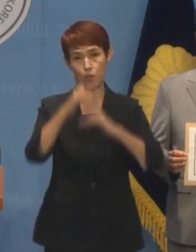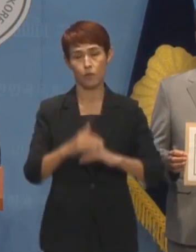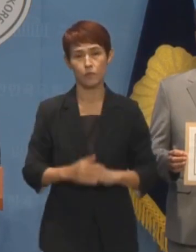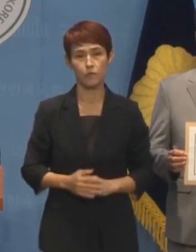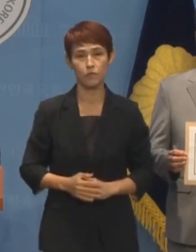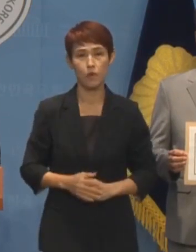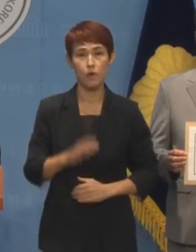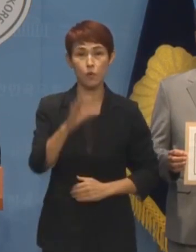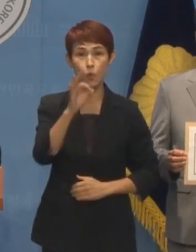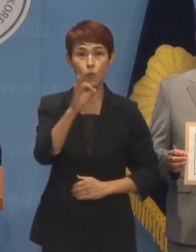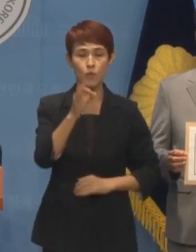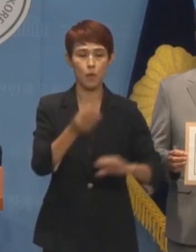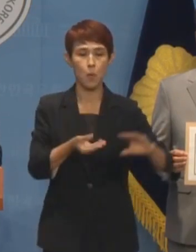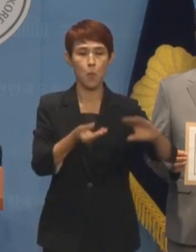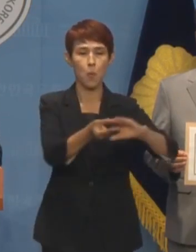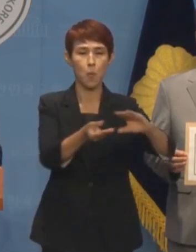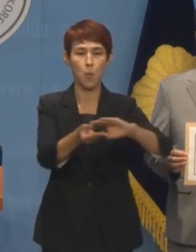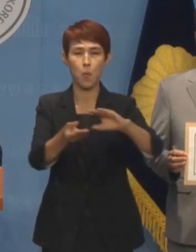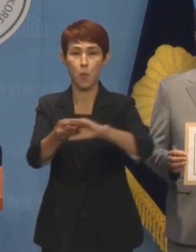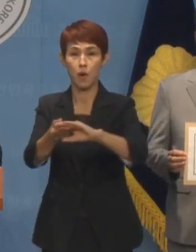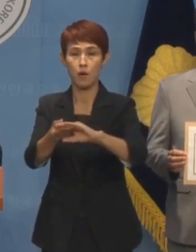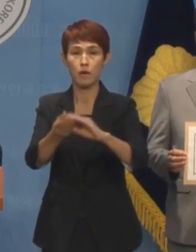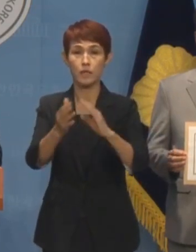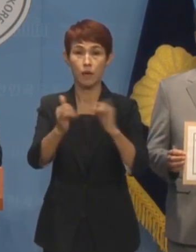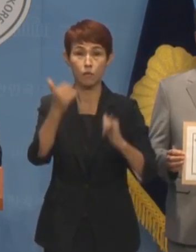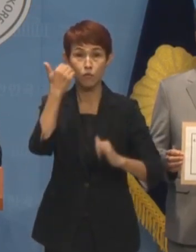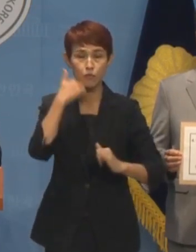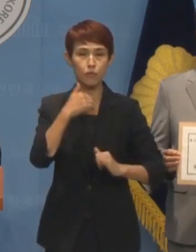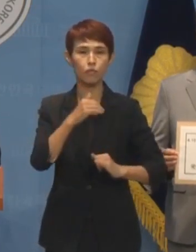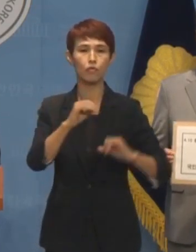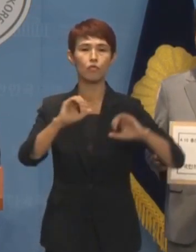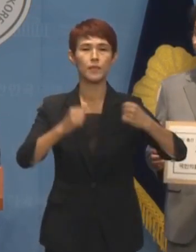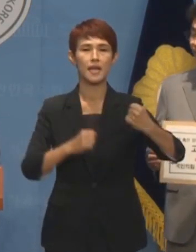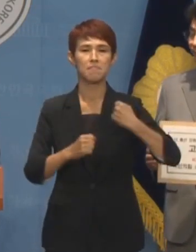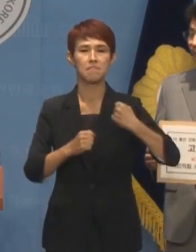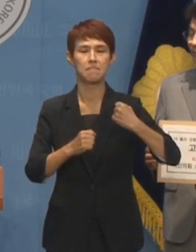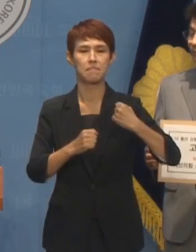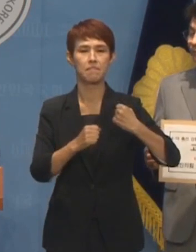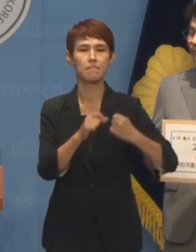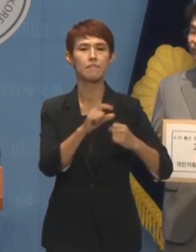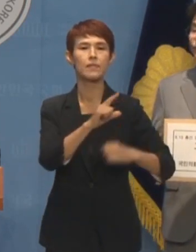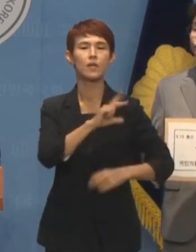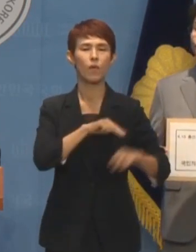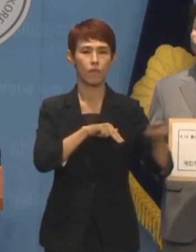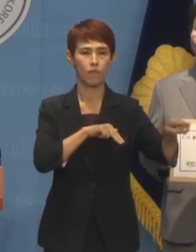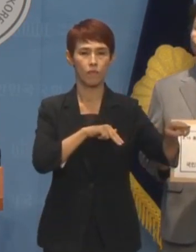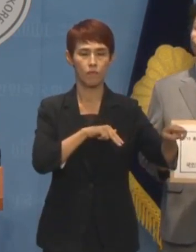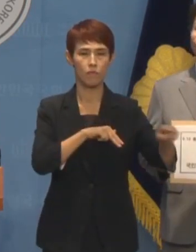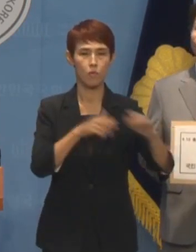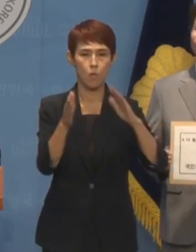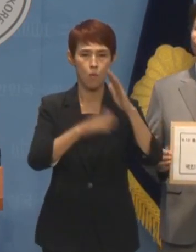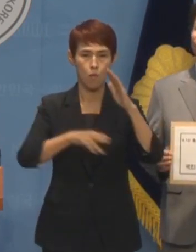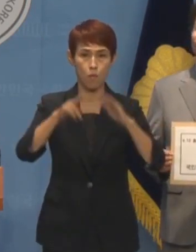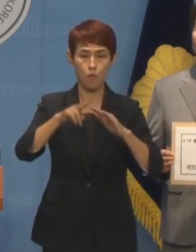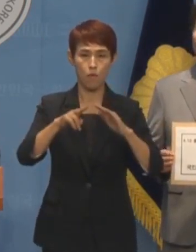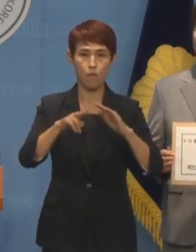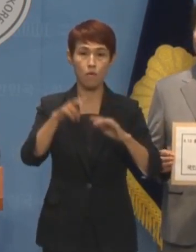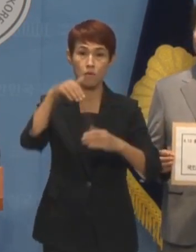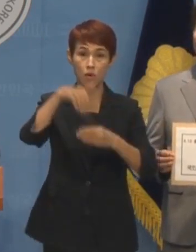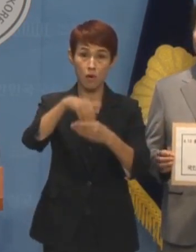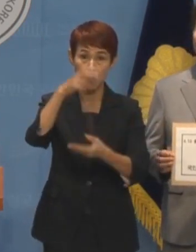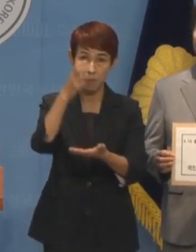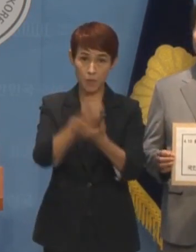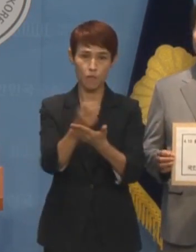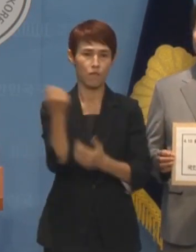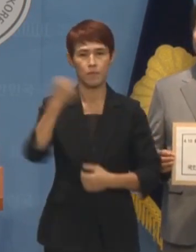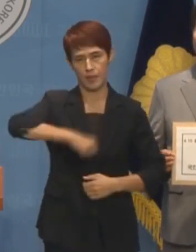전달 의혹을 받고 있는 국민의힘 소속 지방의원에 대해서 공직선거법상 매수 및 이해유도죄로 고발을 하고,